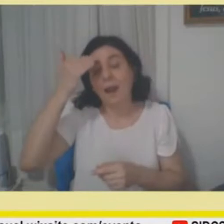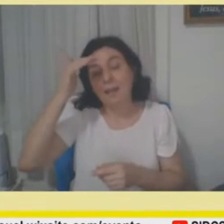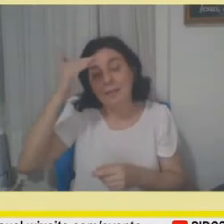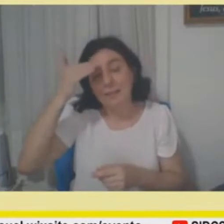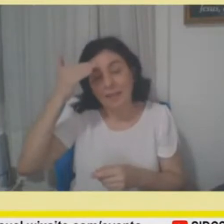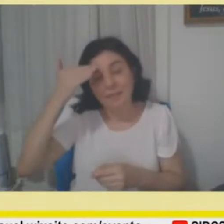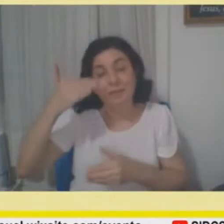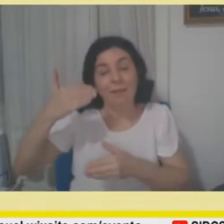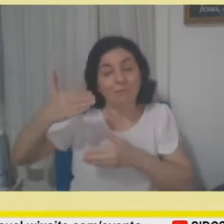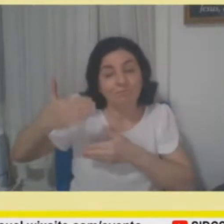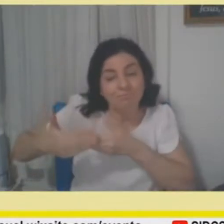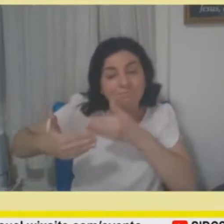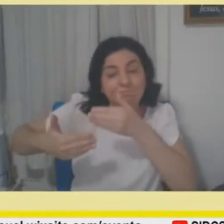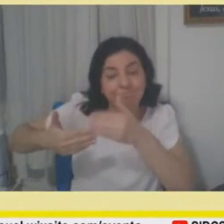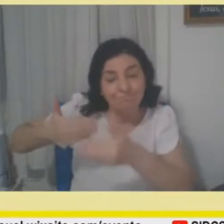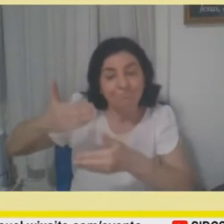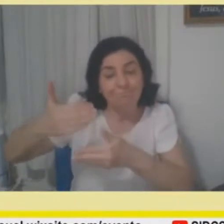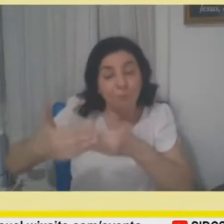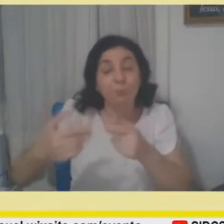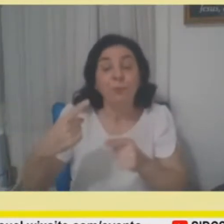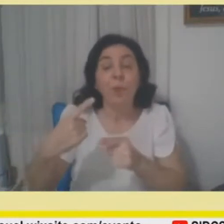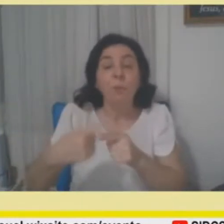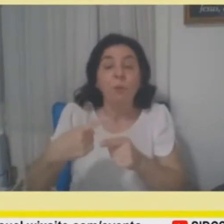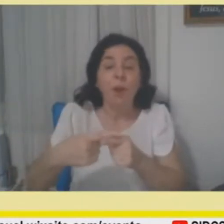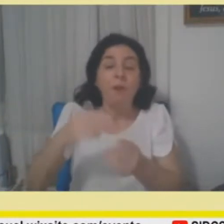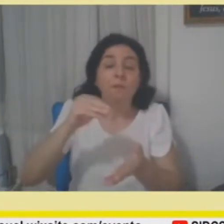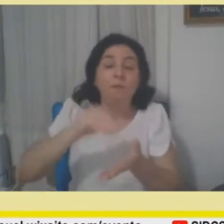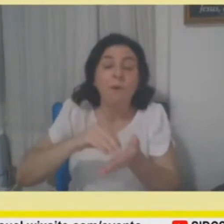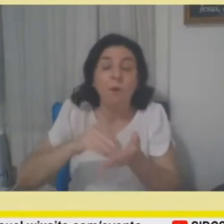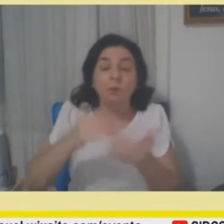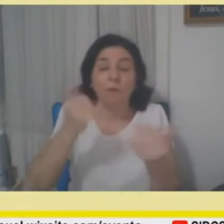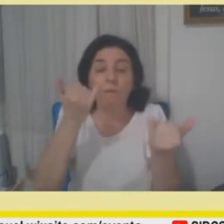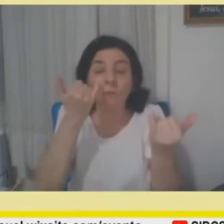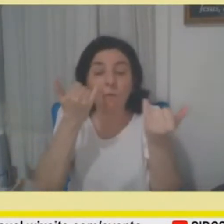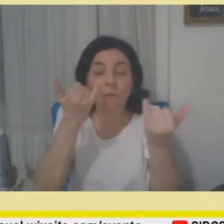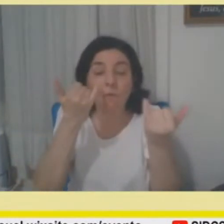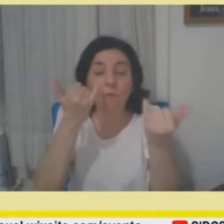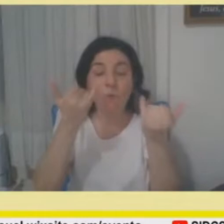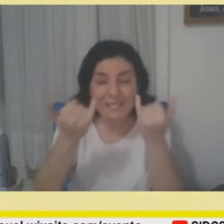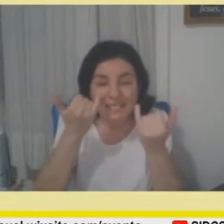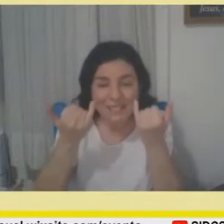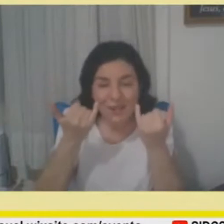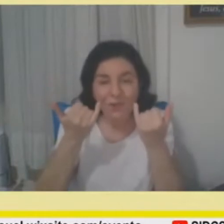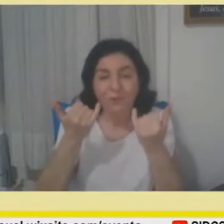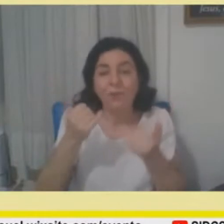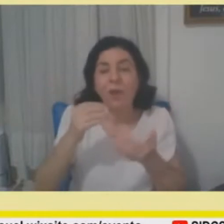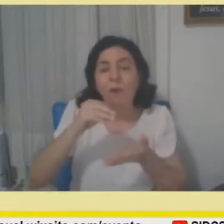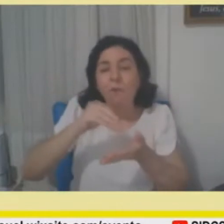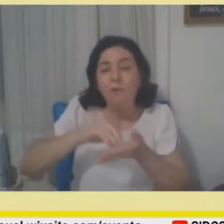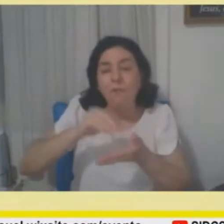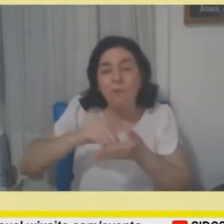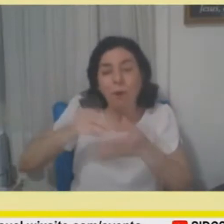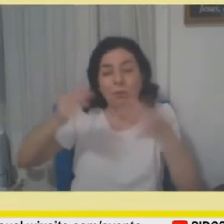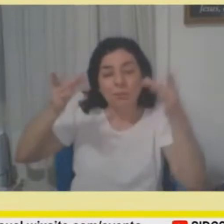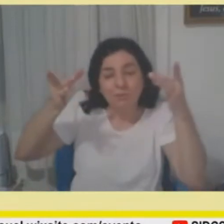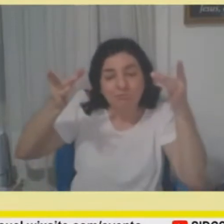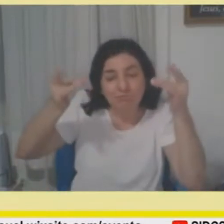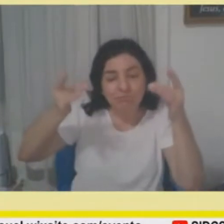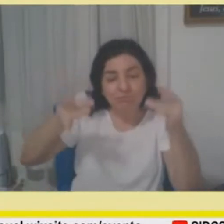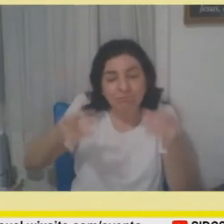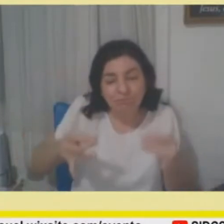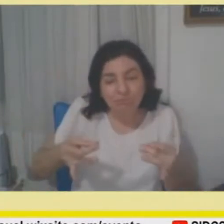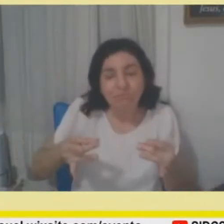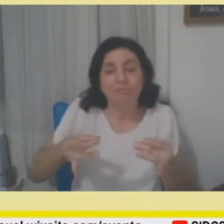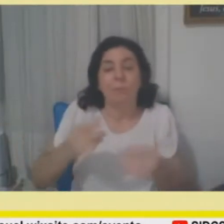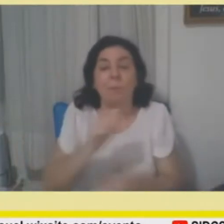como que poderia ser, que a linha era na horizontal e a coluna era na vertical, e assim foi um processo.